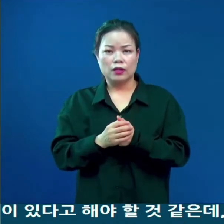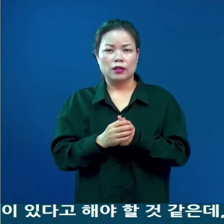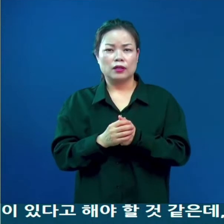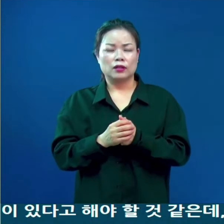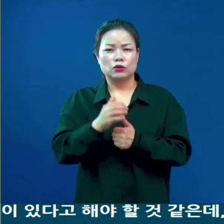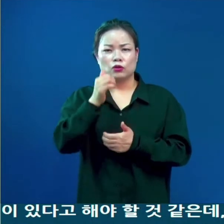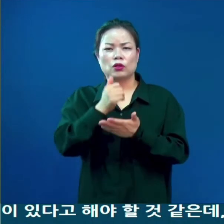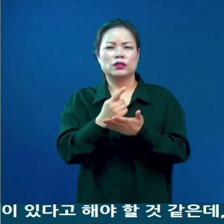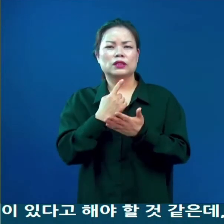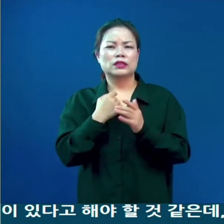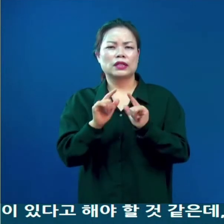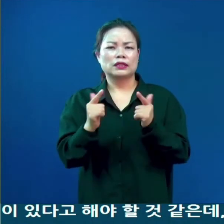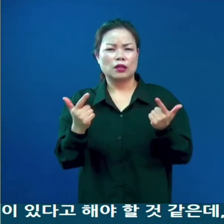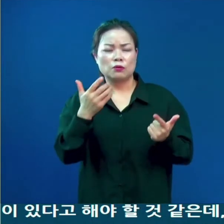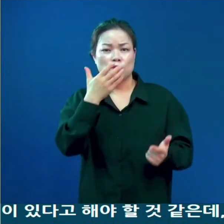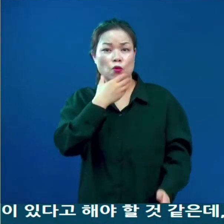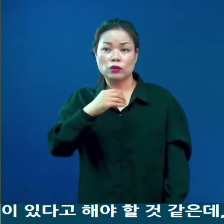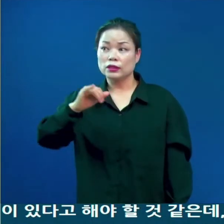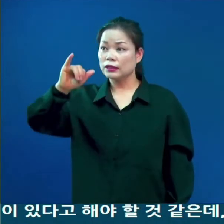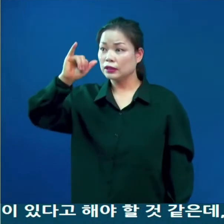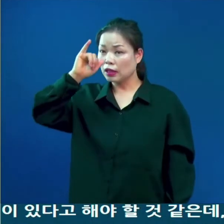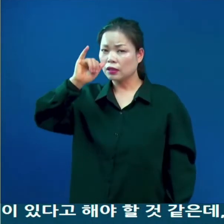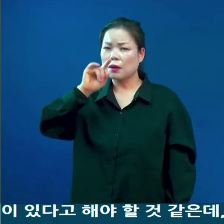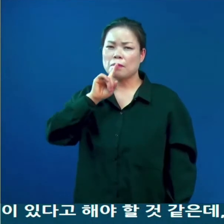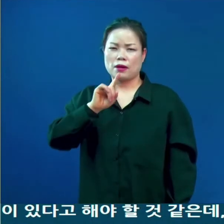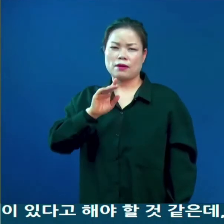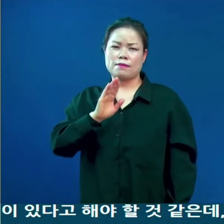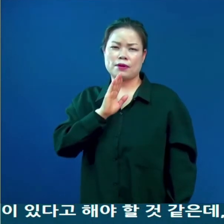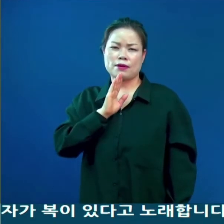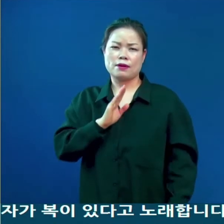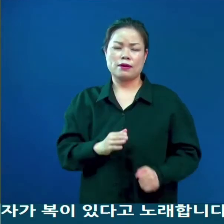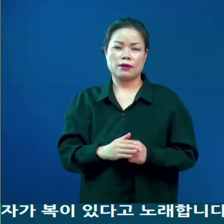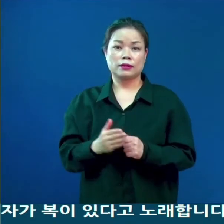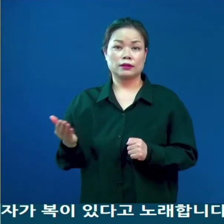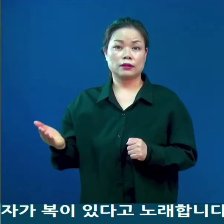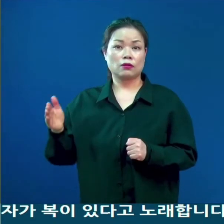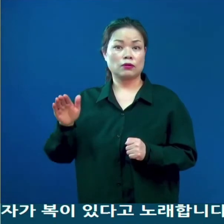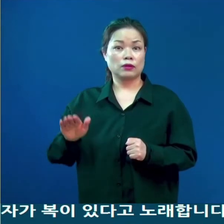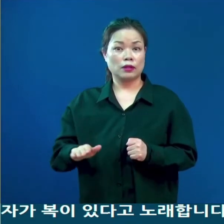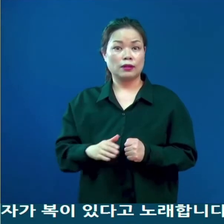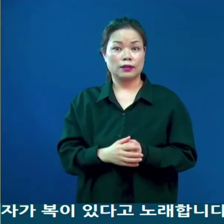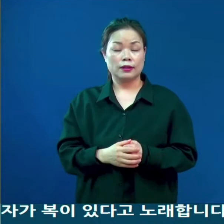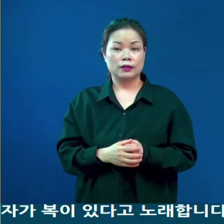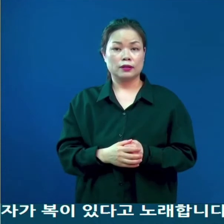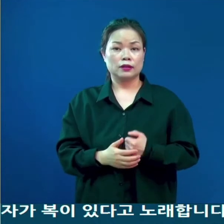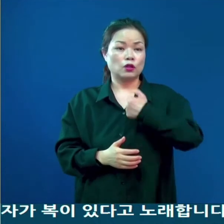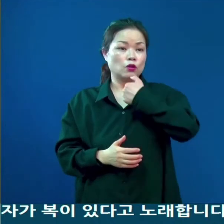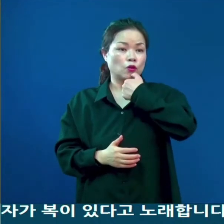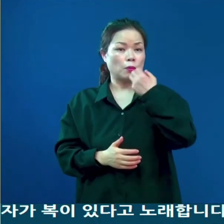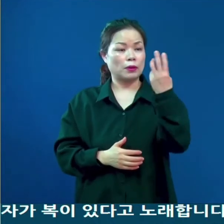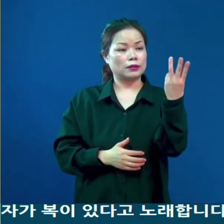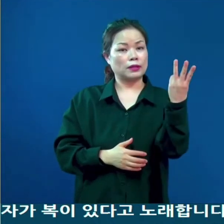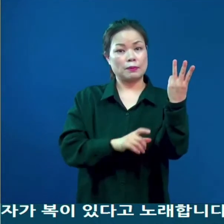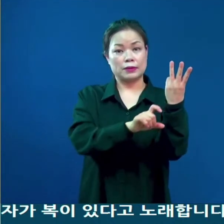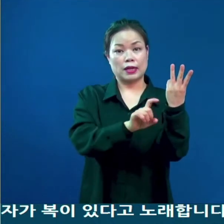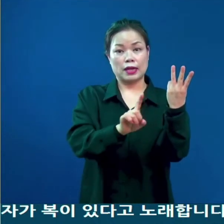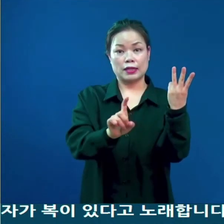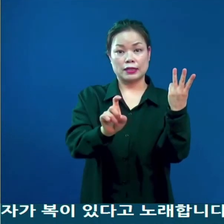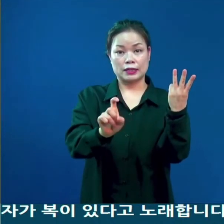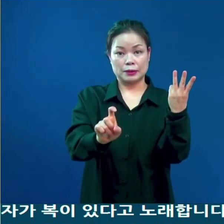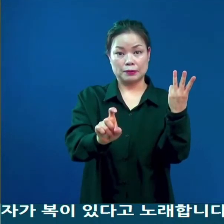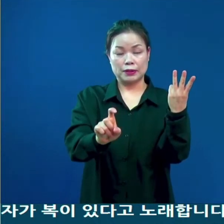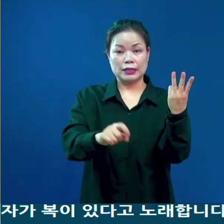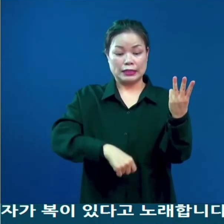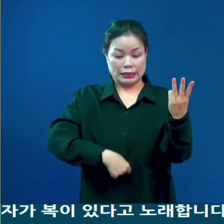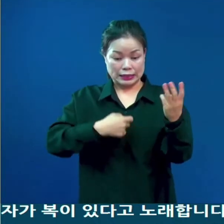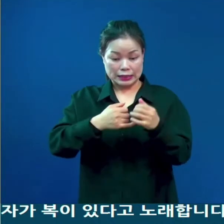죄를 짓지 않는 자가 복이 있다, 이렇게 말하는 것이 맞아요. 그러나 로마서 3장 10절 말씀을 보면은 의인은